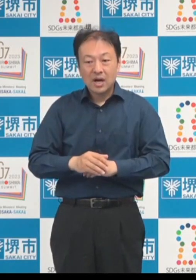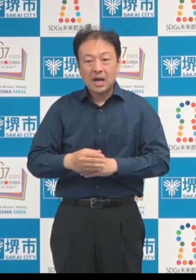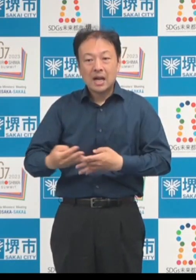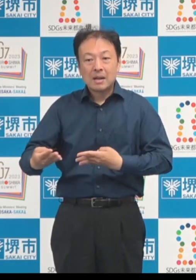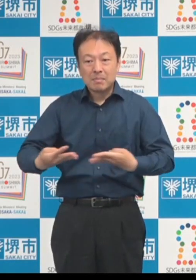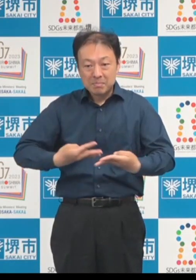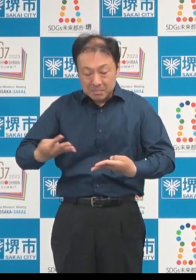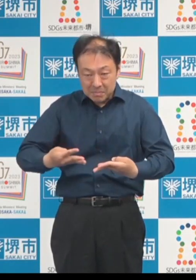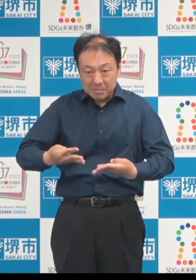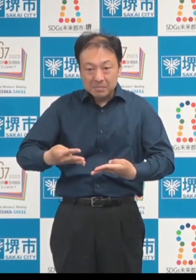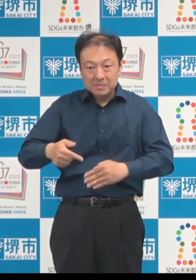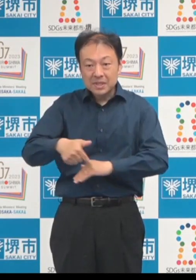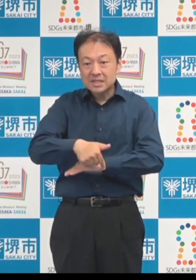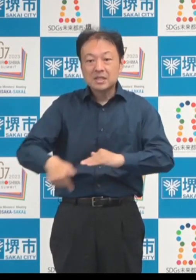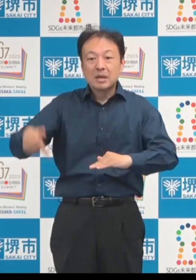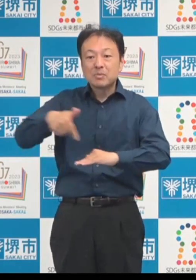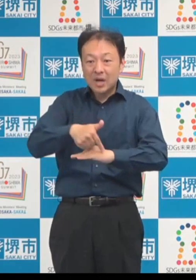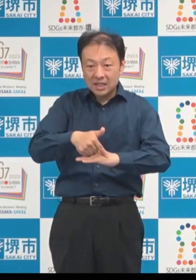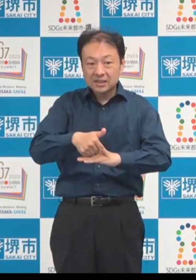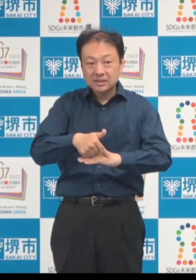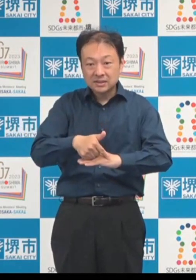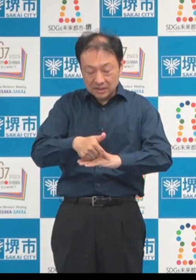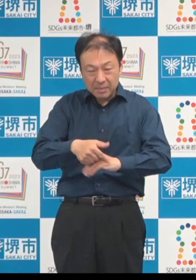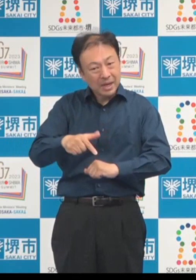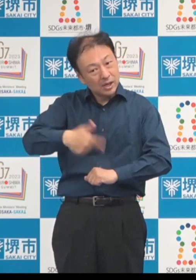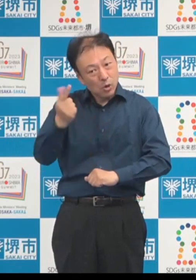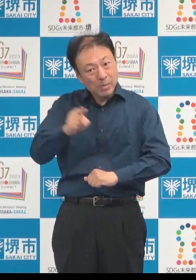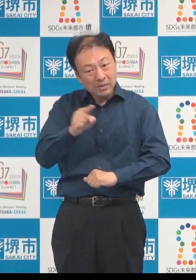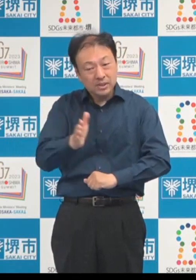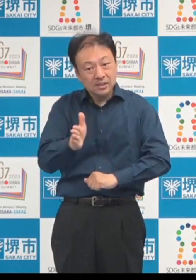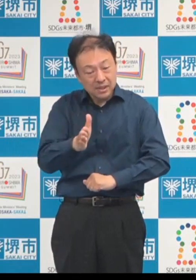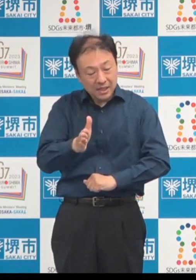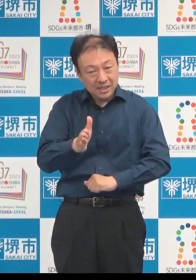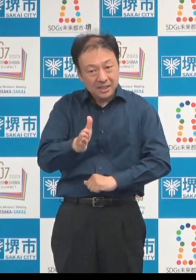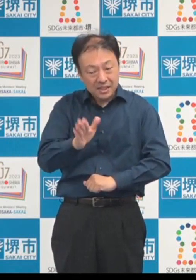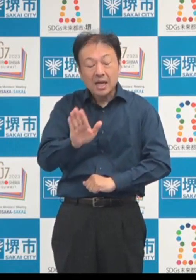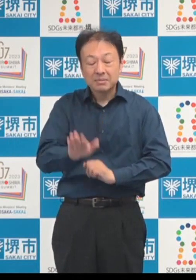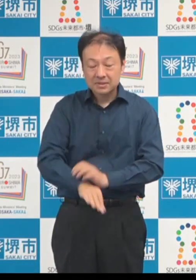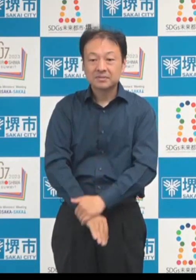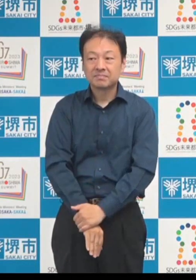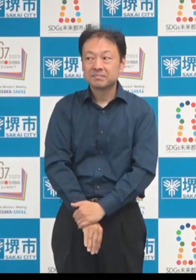などで仲間の方に600名ほどお越しいただいております。で、